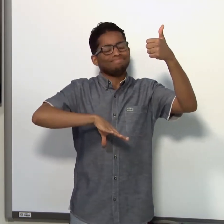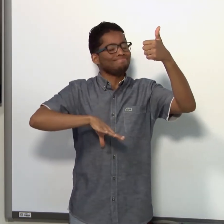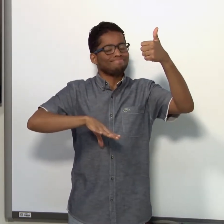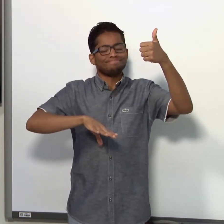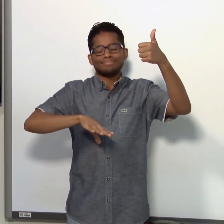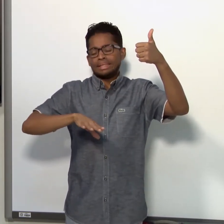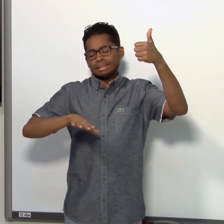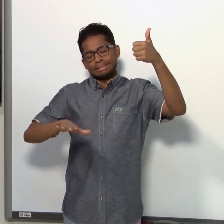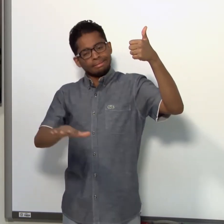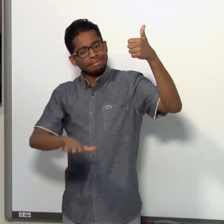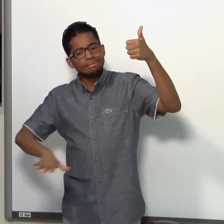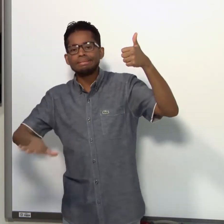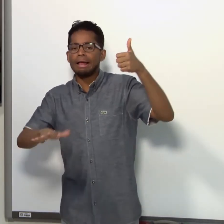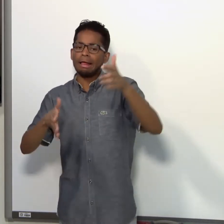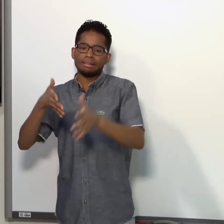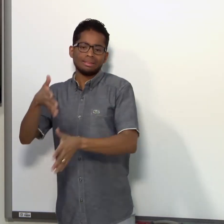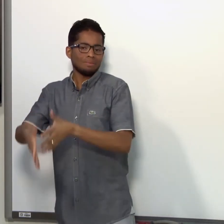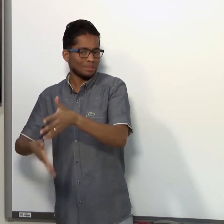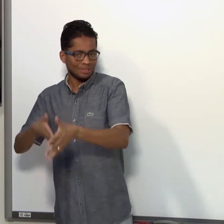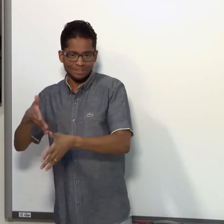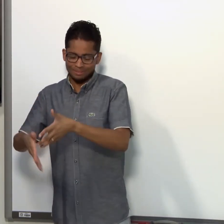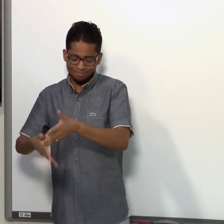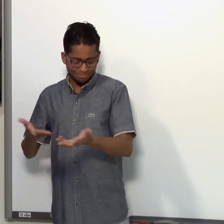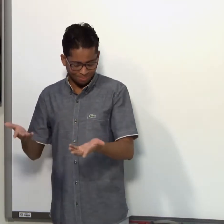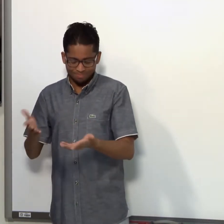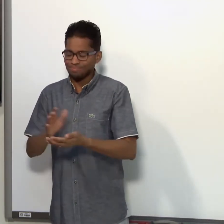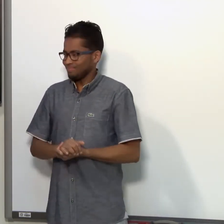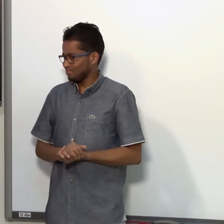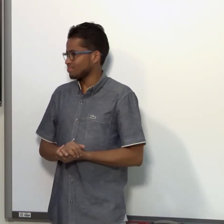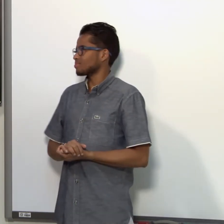é superior e a língua de sinais é inferiorizada.